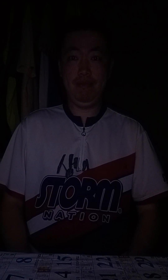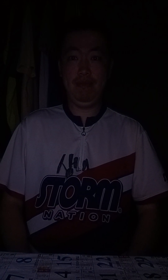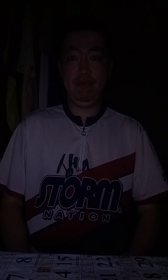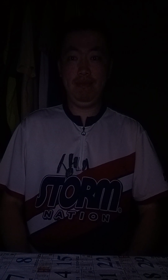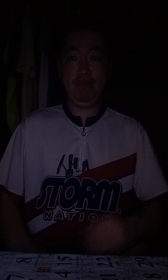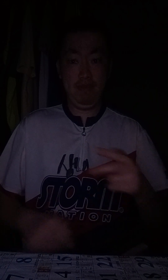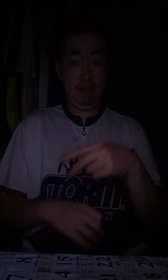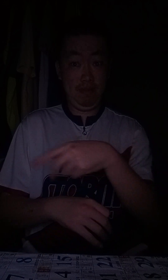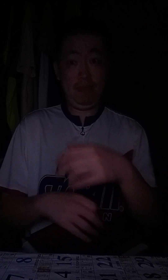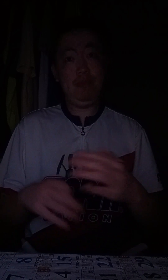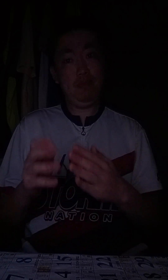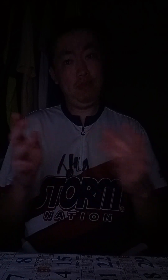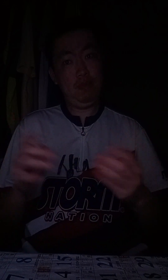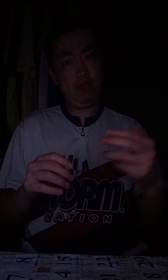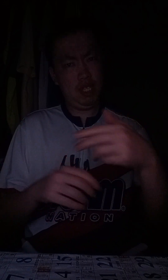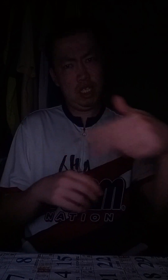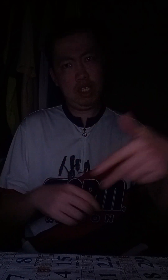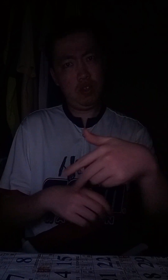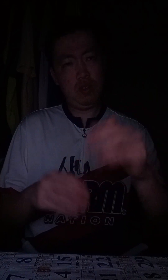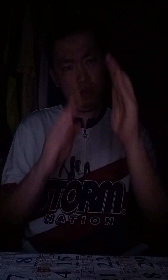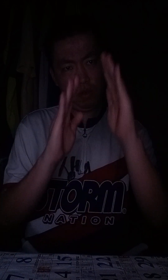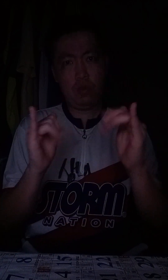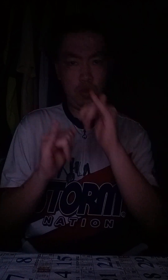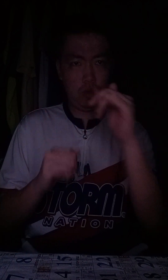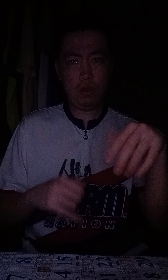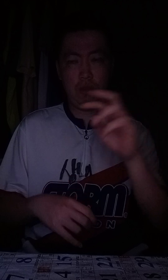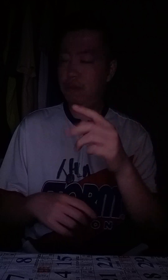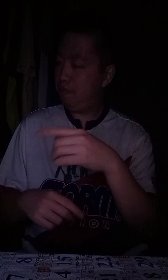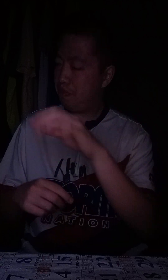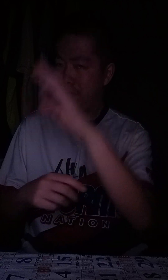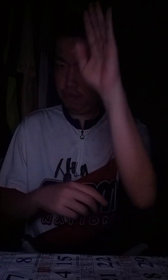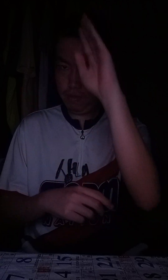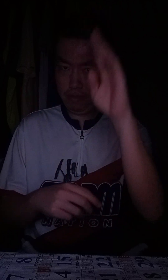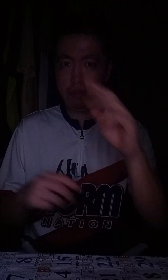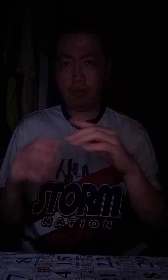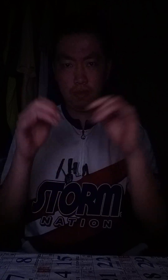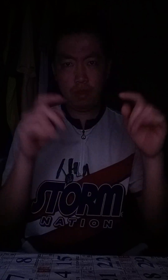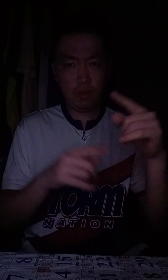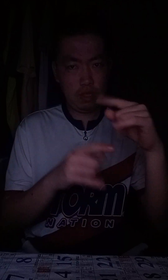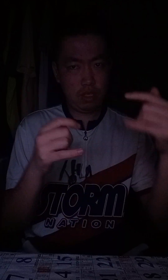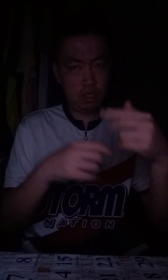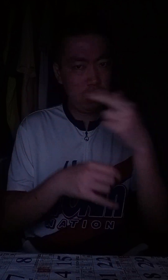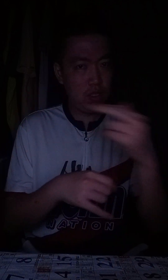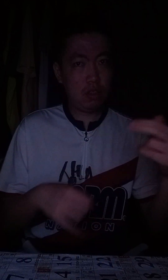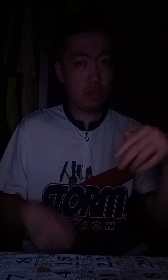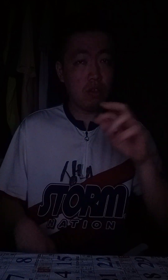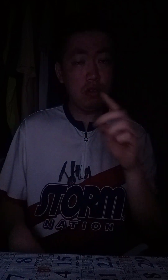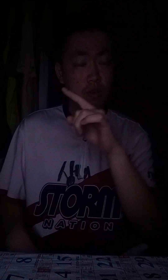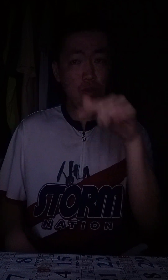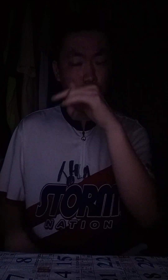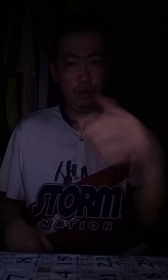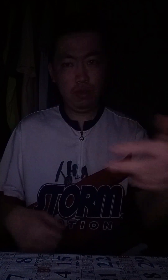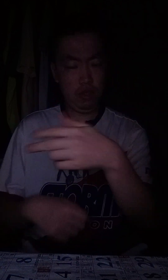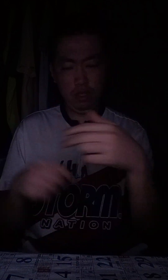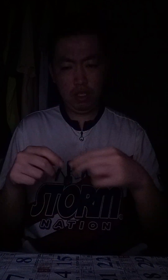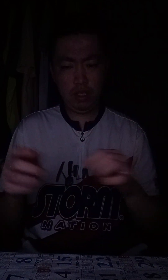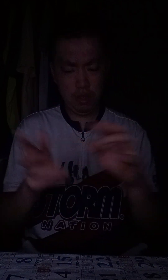편도 1차선 도로 위에 마을버스가 멈춰서 있고 뒤에는 소방 차량이 있습니다. 소방대원들은 버스 아래에 깔린 사람을